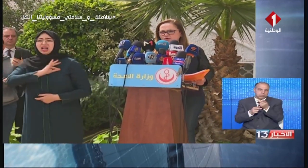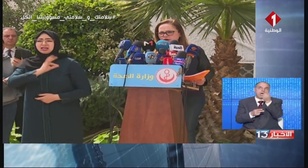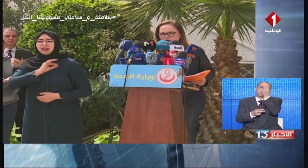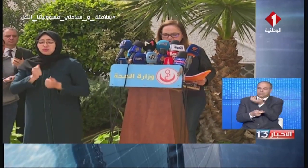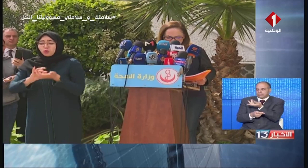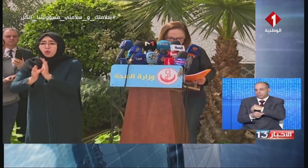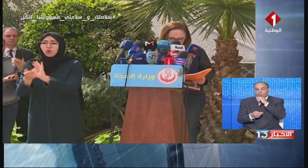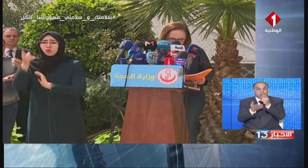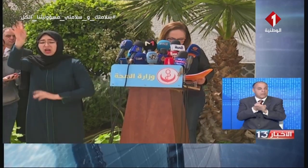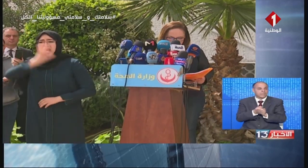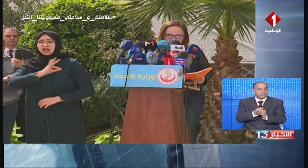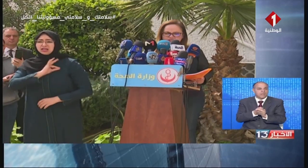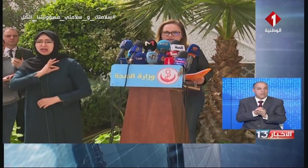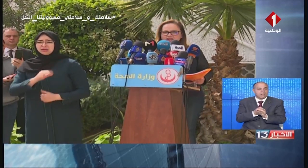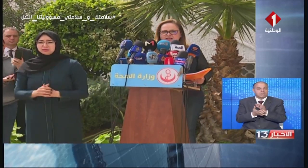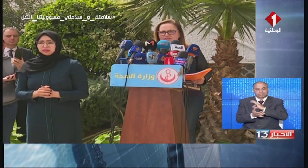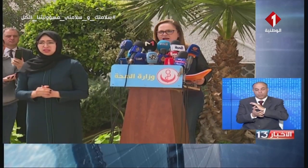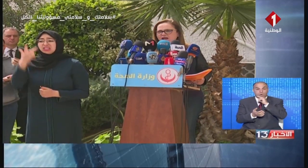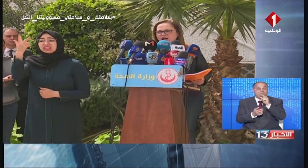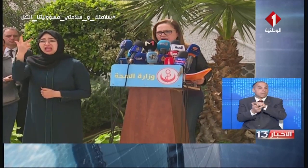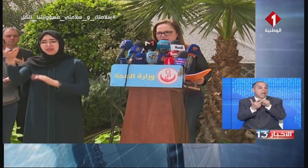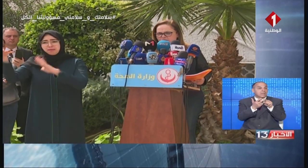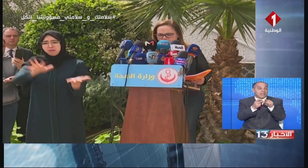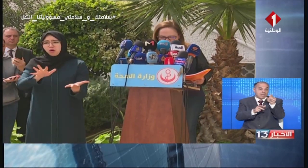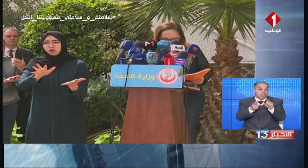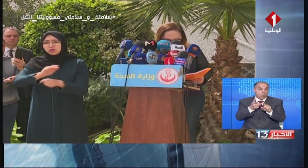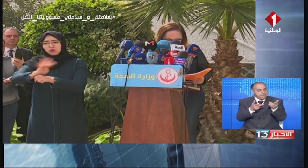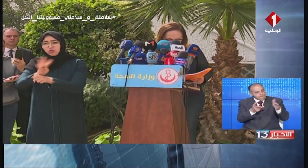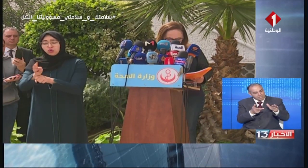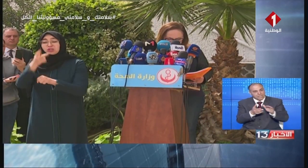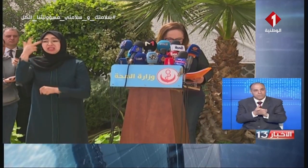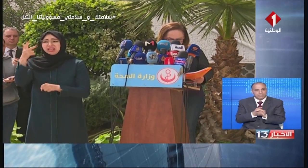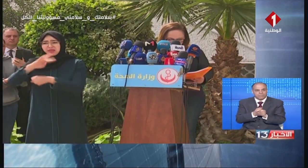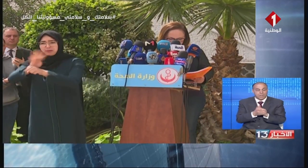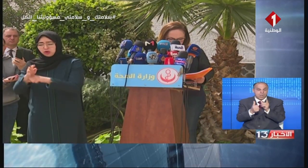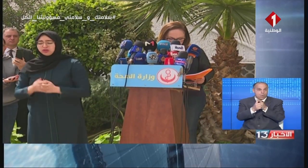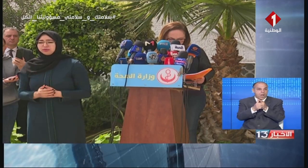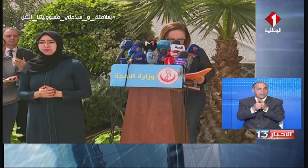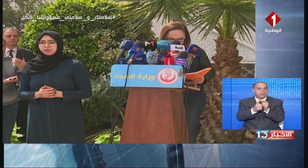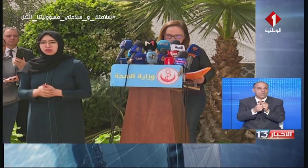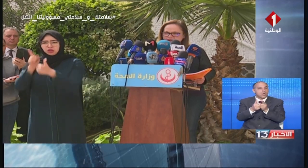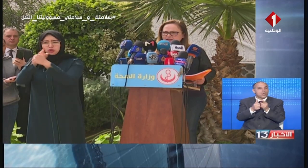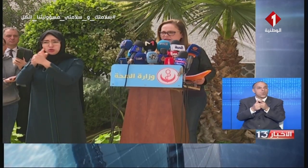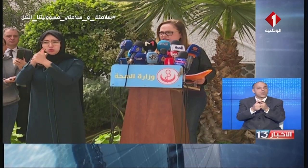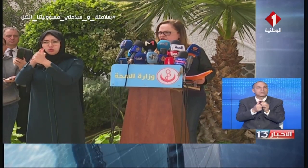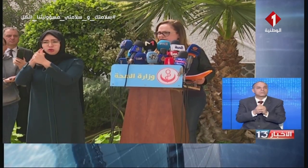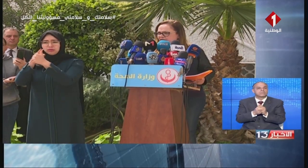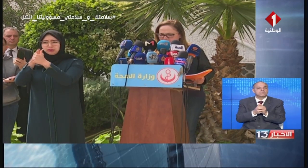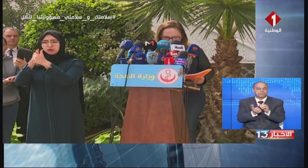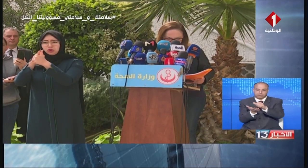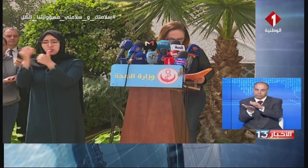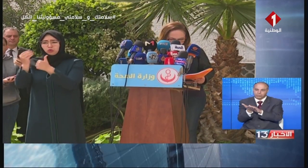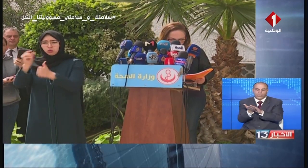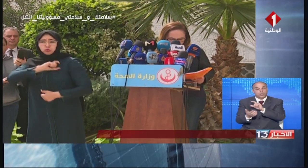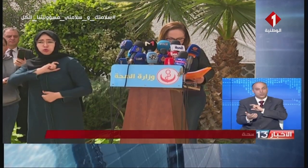عليهم الكل، فما سجلنا 3 وفيات، حالة في الأولى اللي سجلناها